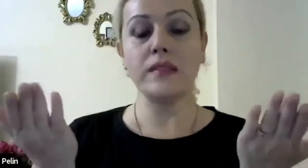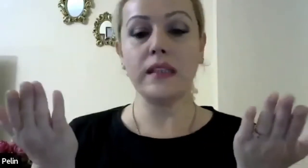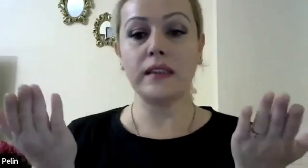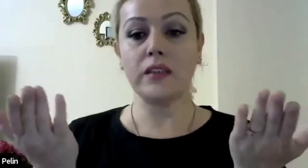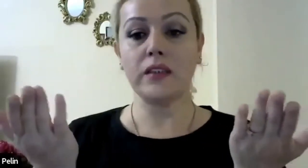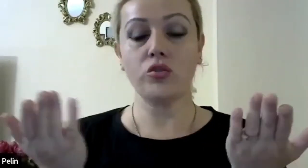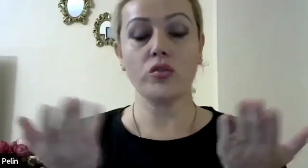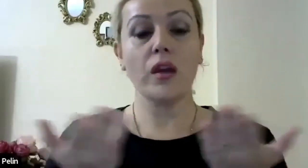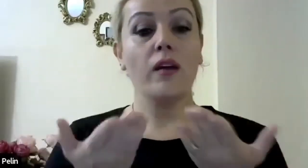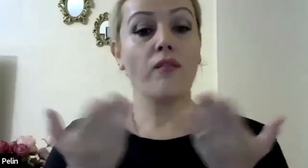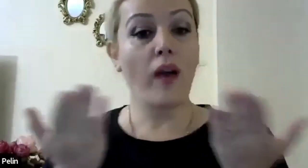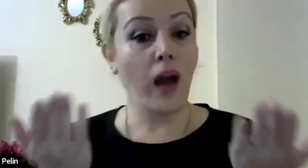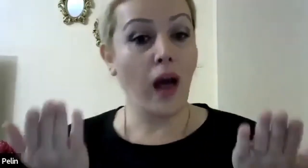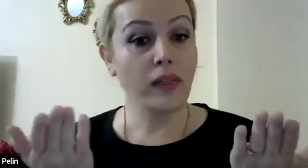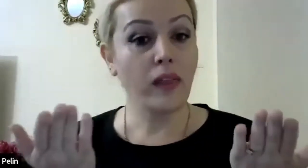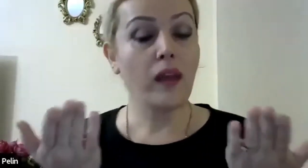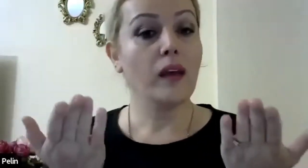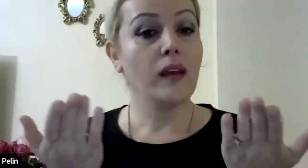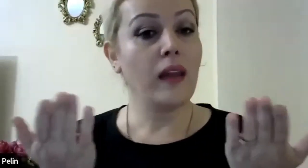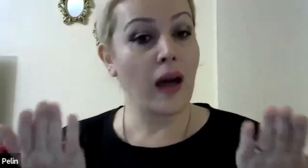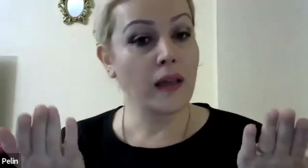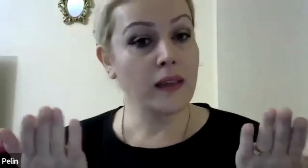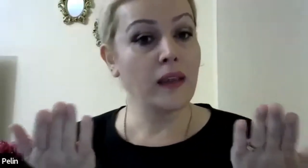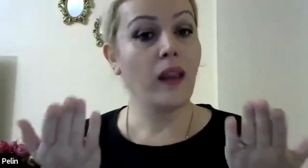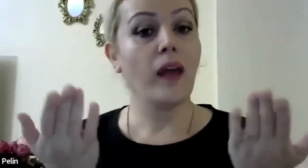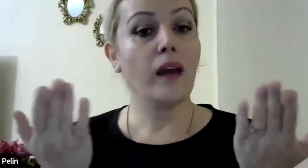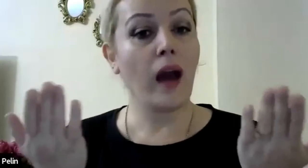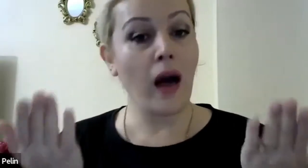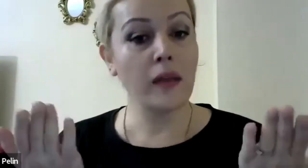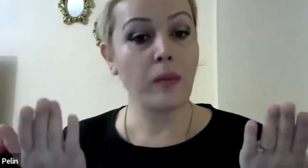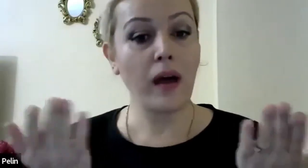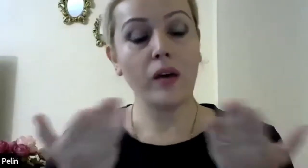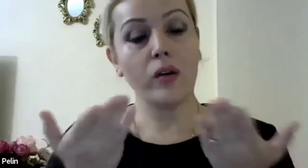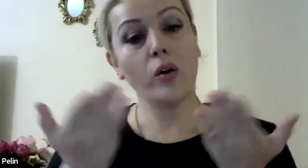yana açıyoruz. Fakat, lakin, galiba.